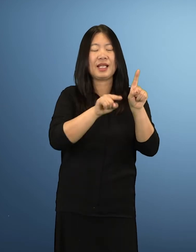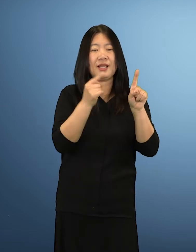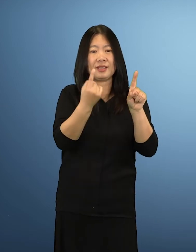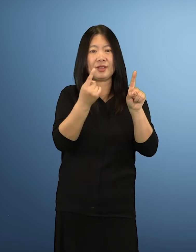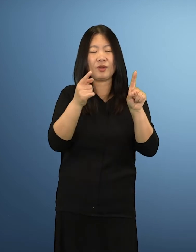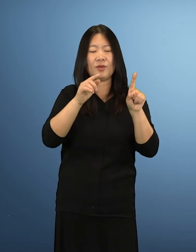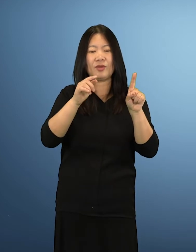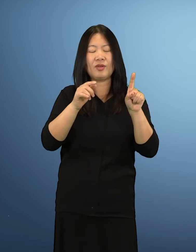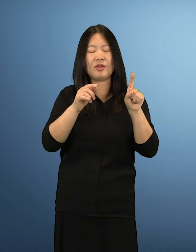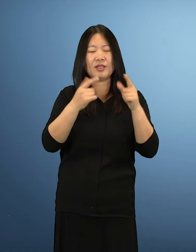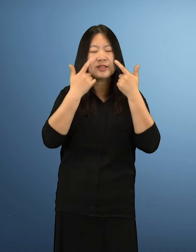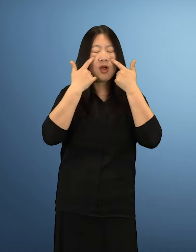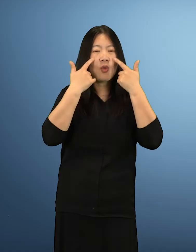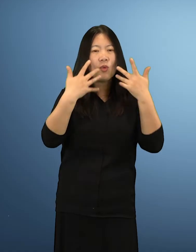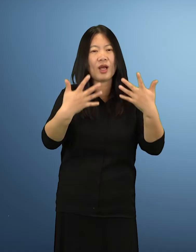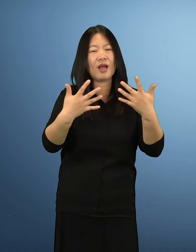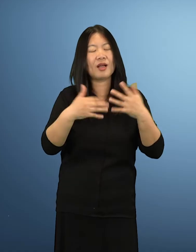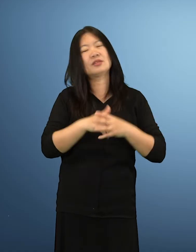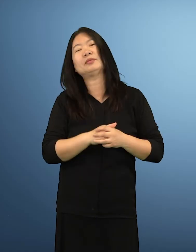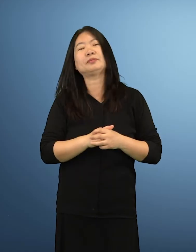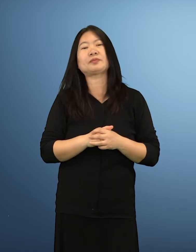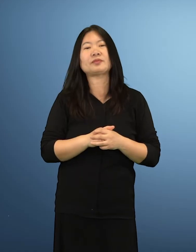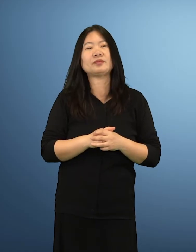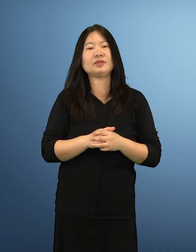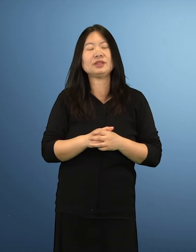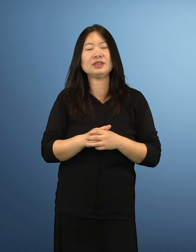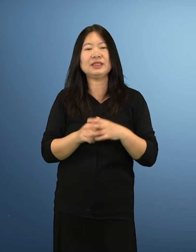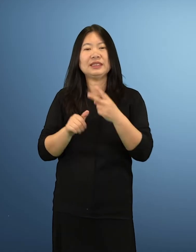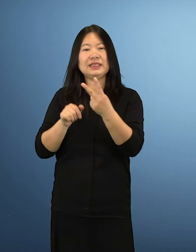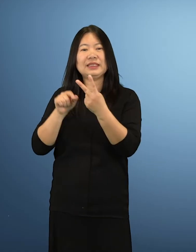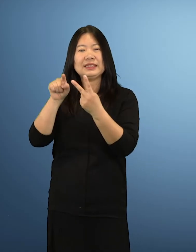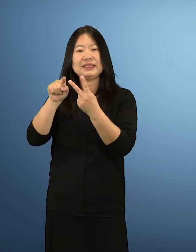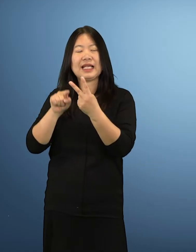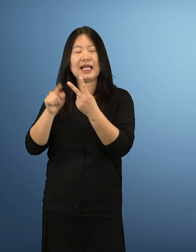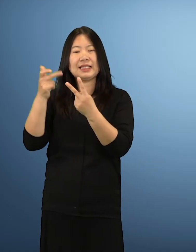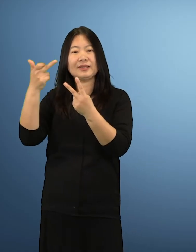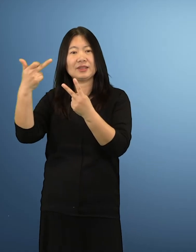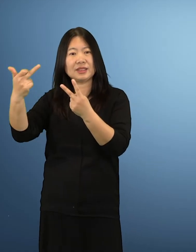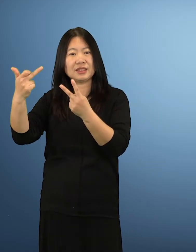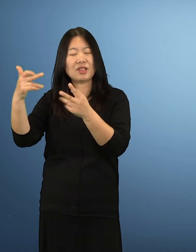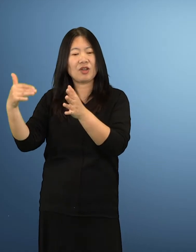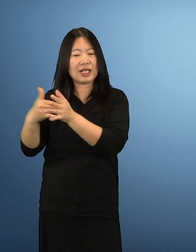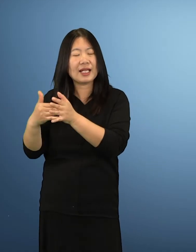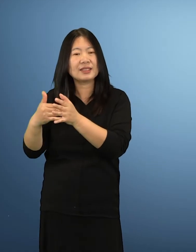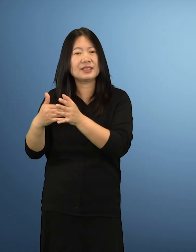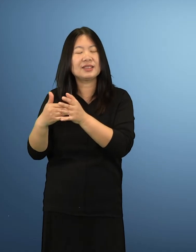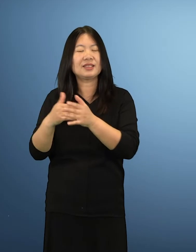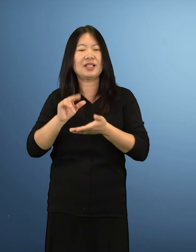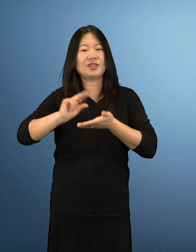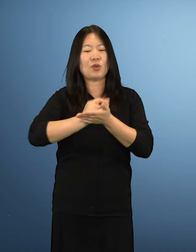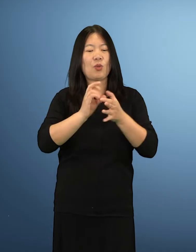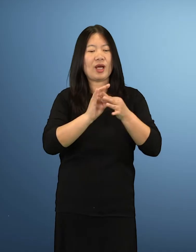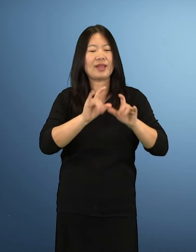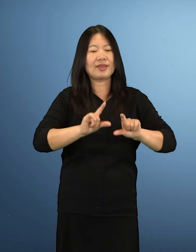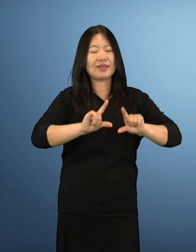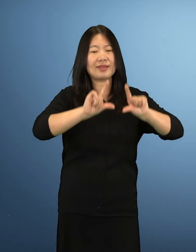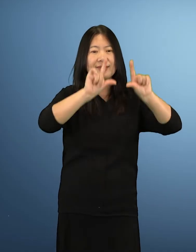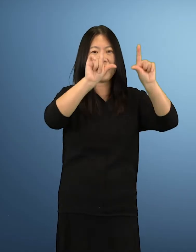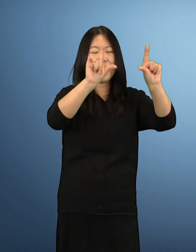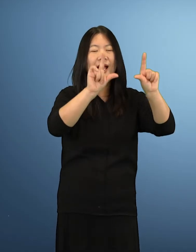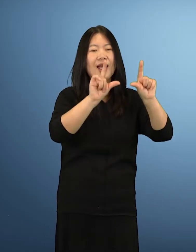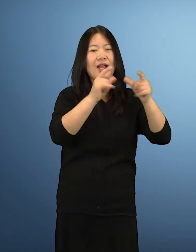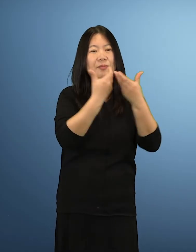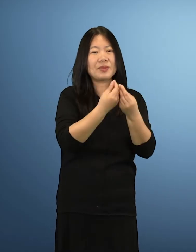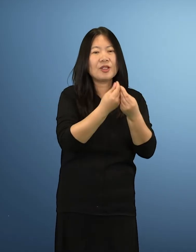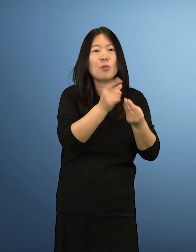1절서부터 정확하게 2장 17절까지는 여호와의 날을 뭘로